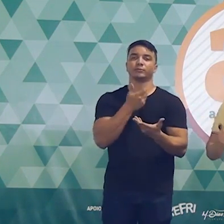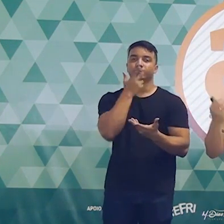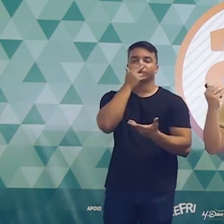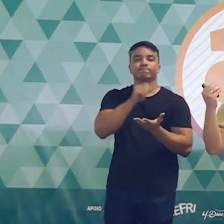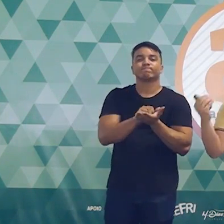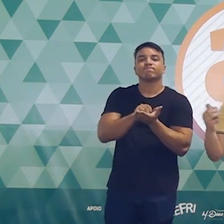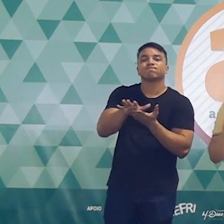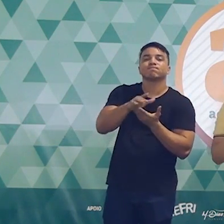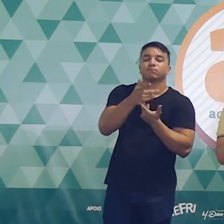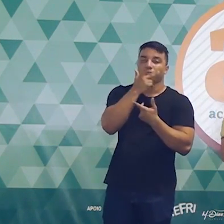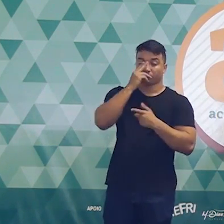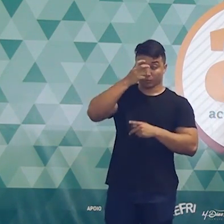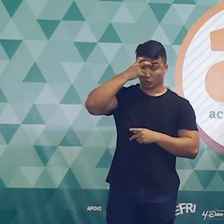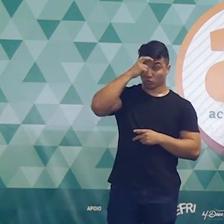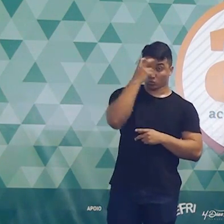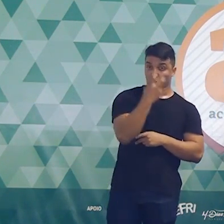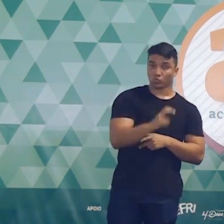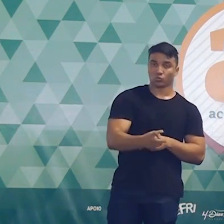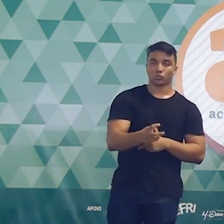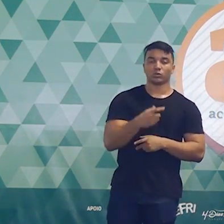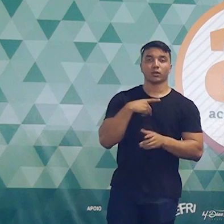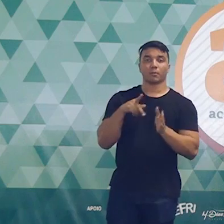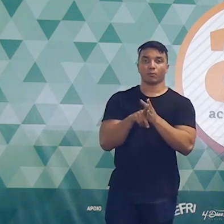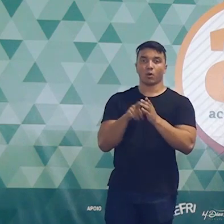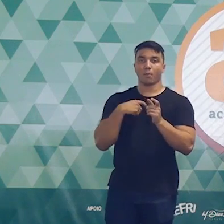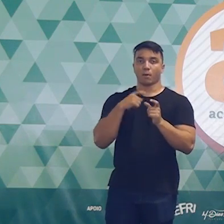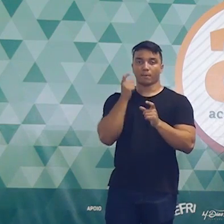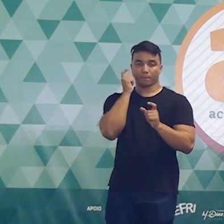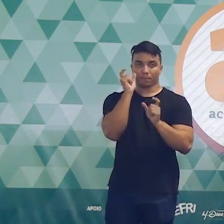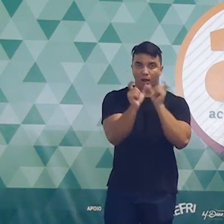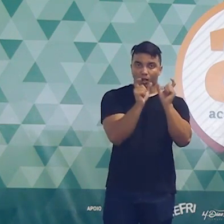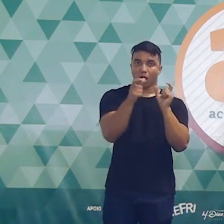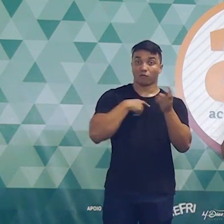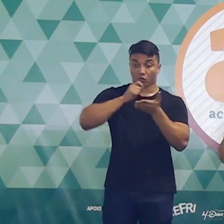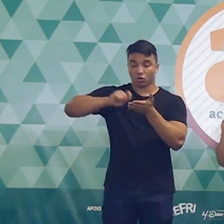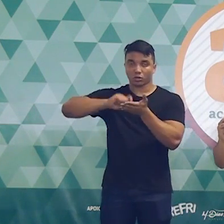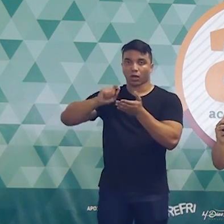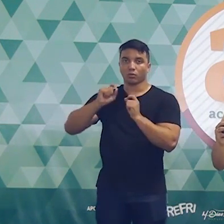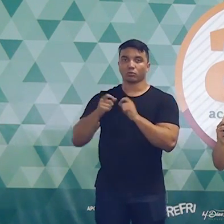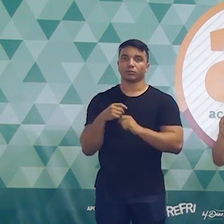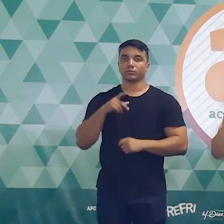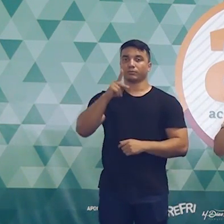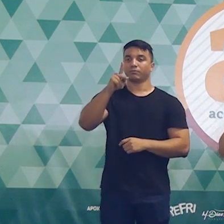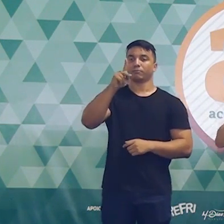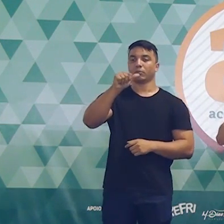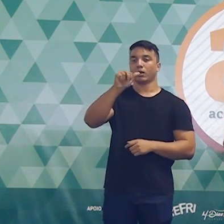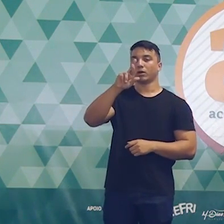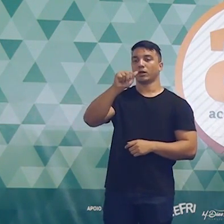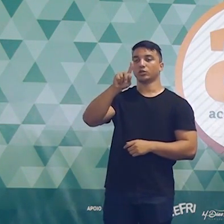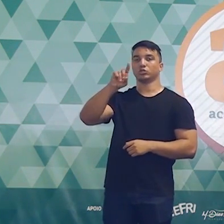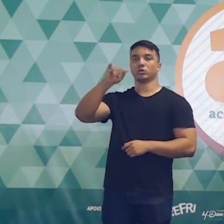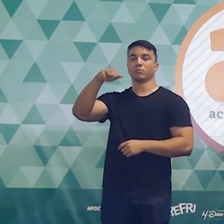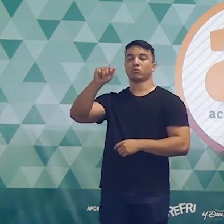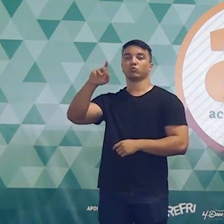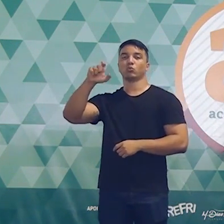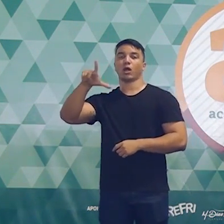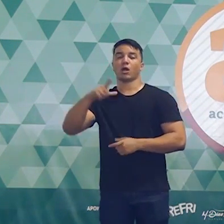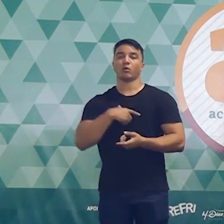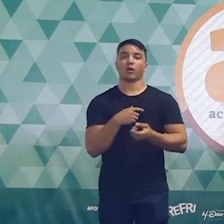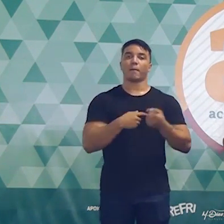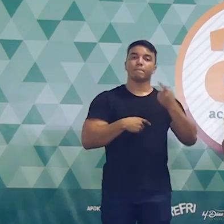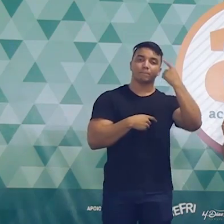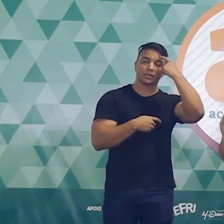discriminação, com alguma cultura. Tem umas palavras de redação que eu vou já pedir para você anotar. Paradigma cultural,